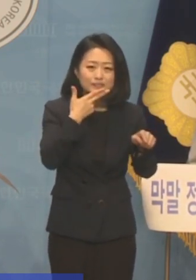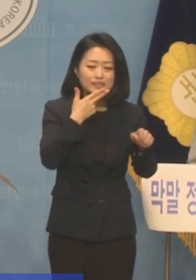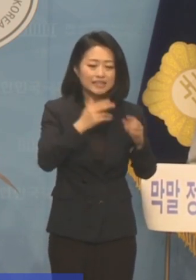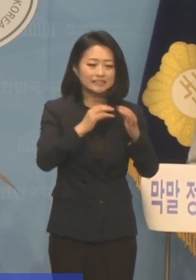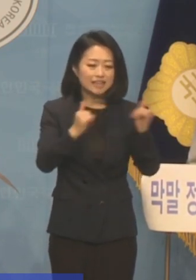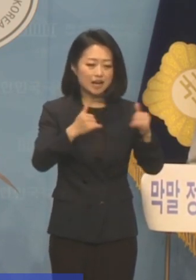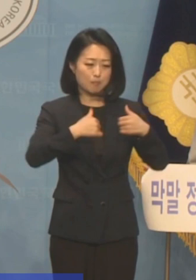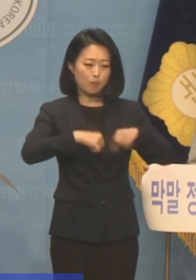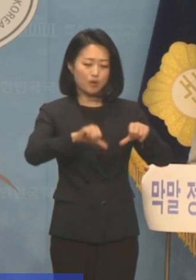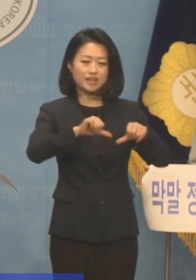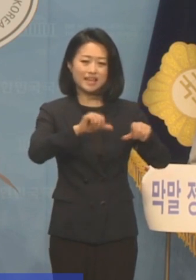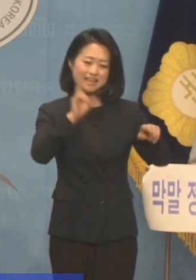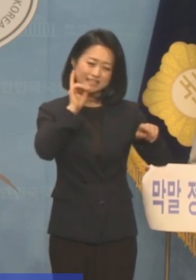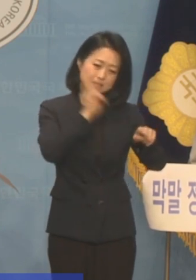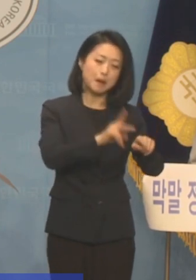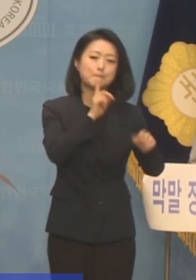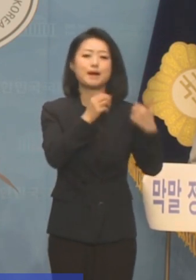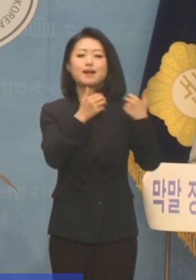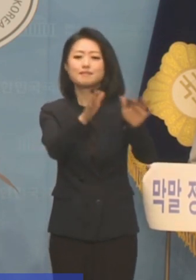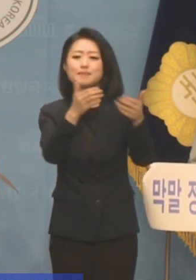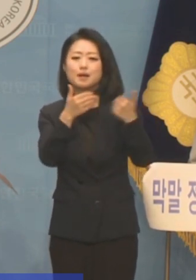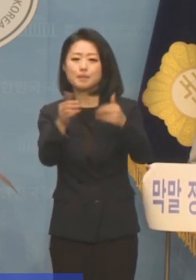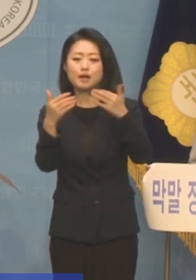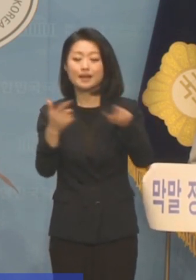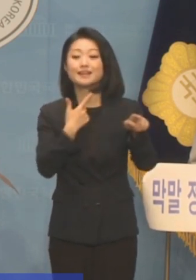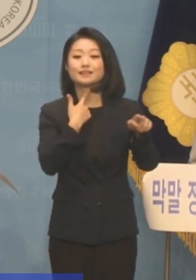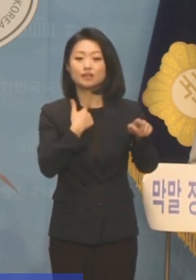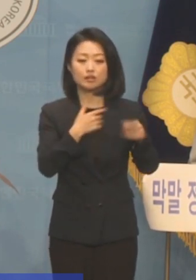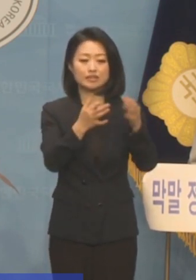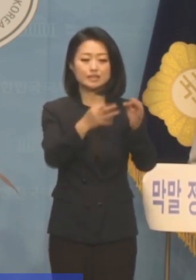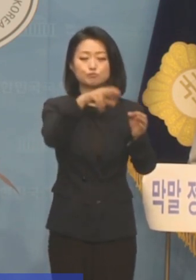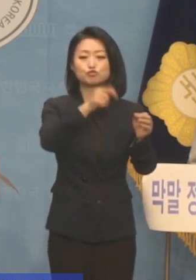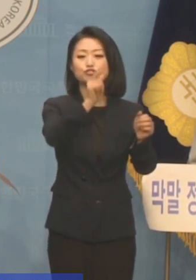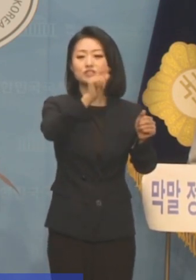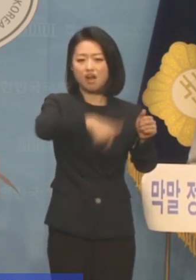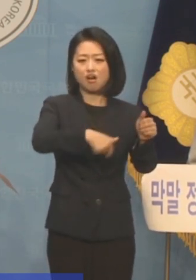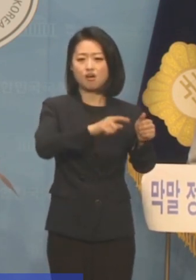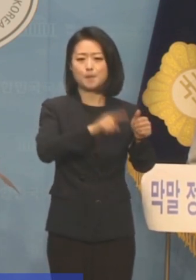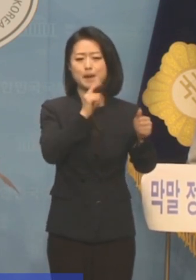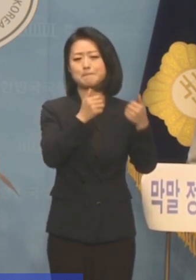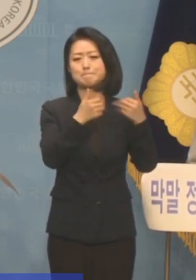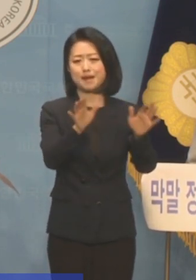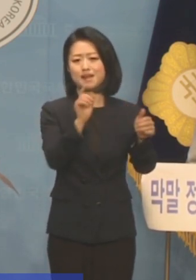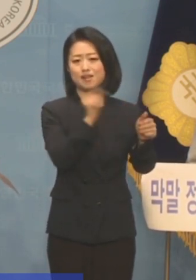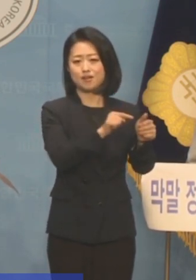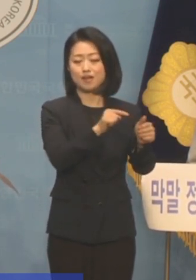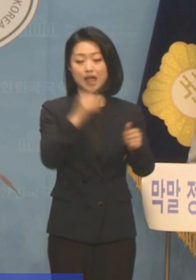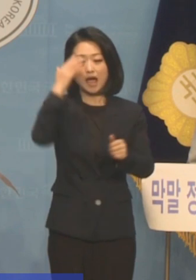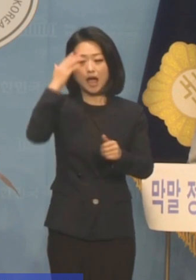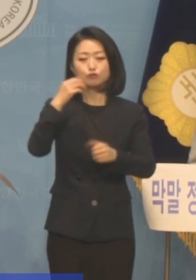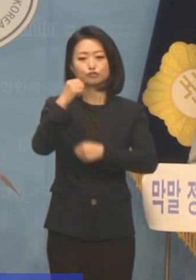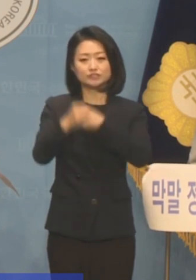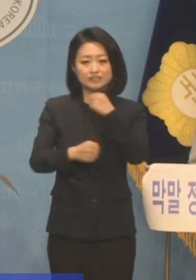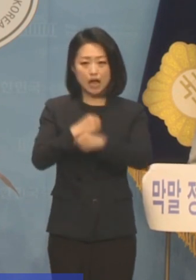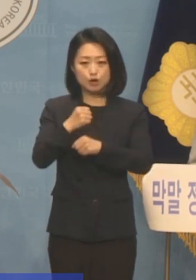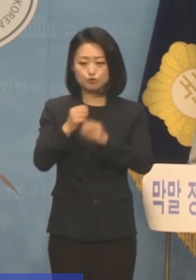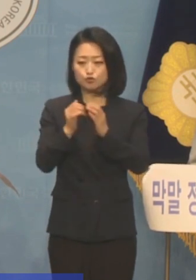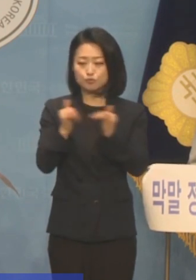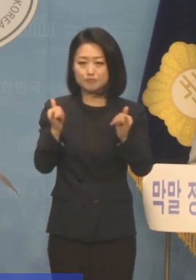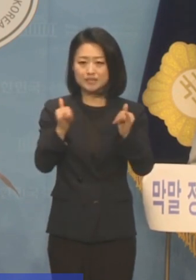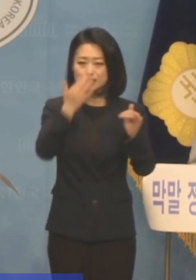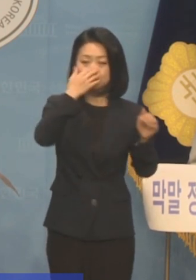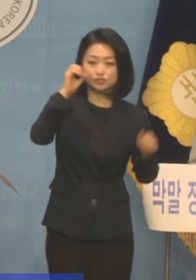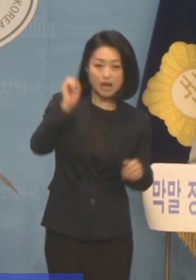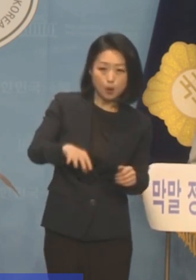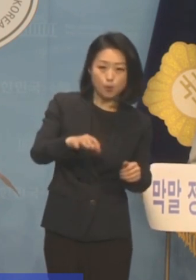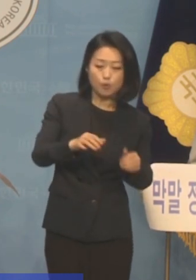포기한 극악무도한 말을 서슴없이 하는 김중혁 막말은 은 자유 대한민국의 국민을 기만하고